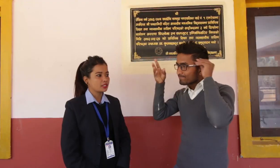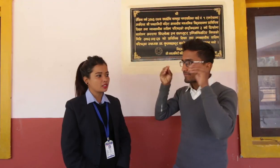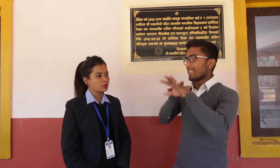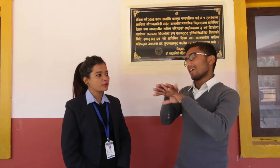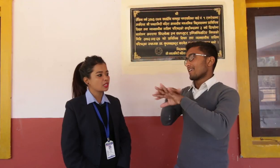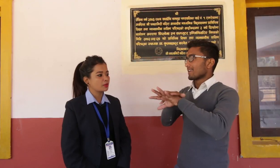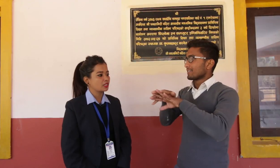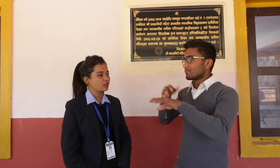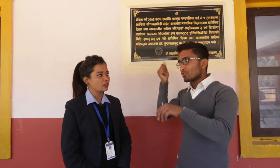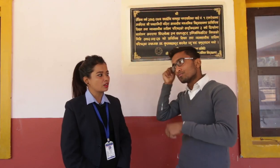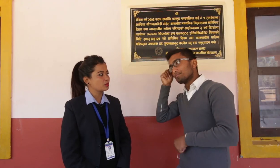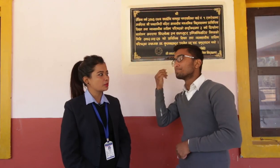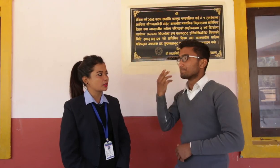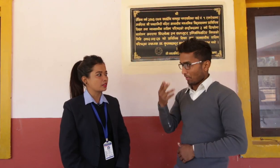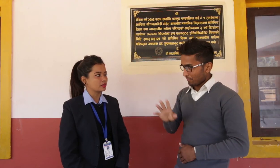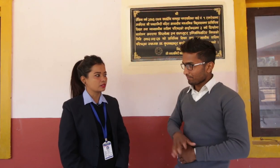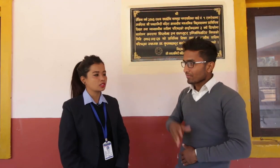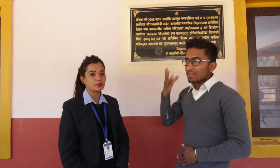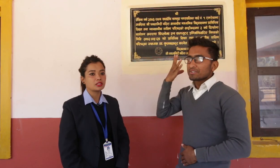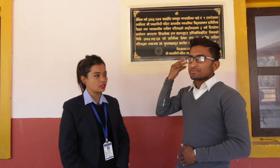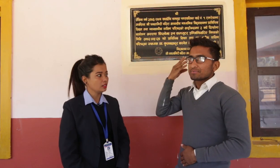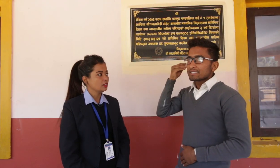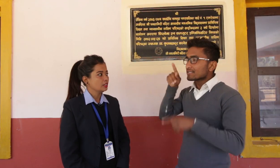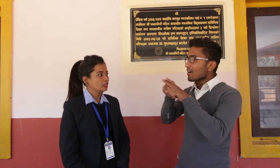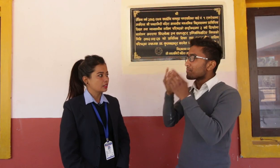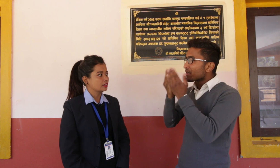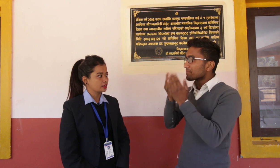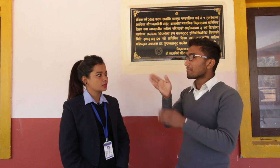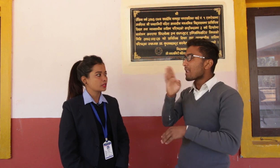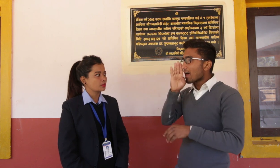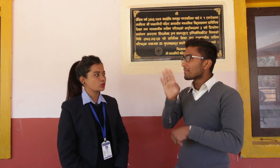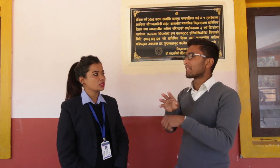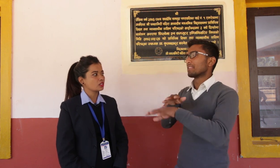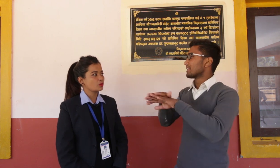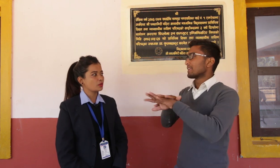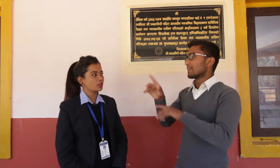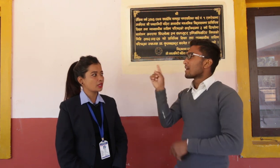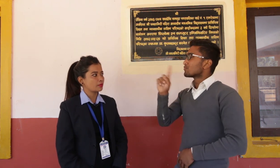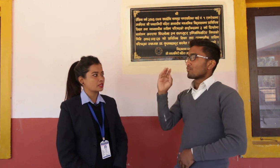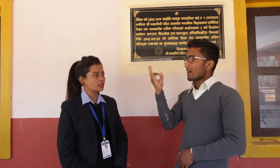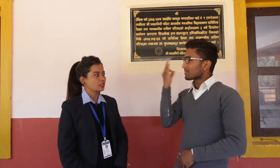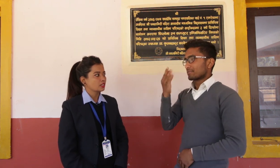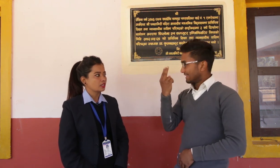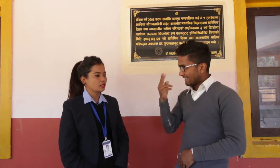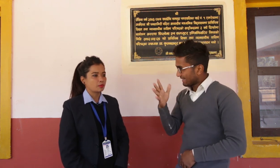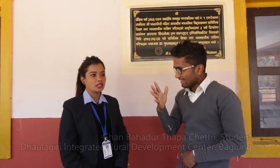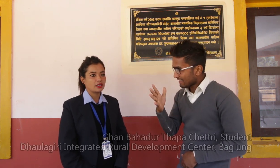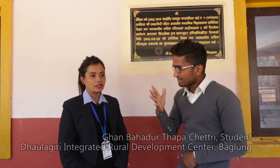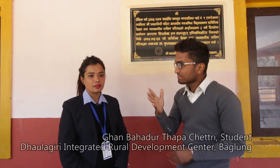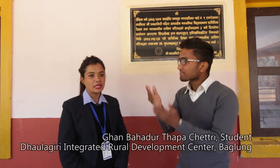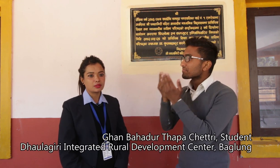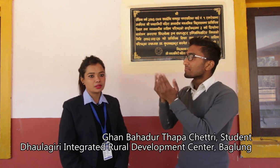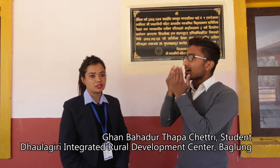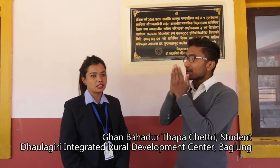अब मैले चाहिँ अब सबै ठाउँमा लिएको अनुभव जति पनि छ त्यसमा चाहिँ अब शून्यसँग पढ्ने बेलामा चाहिँ